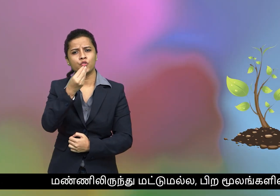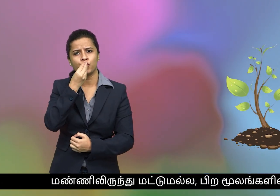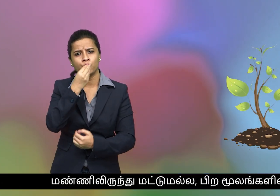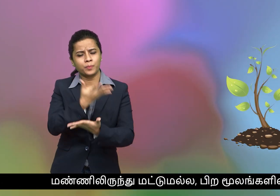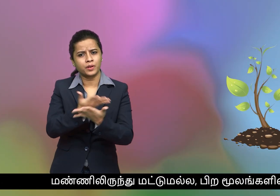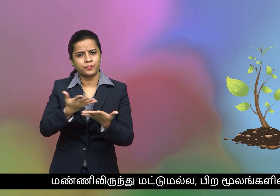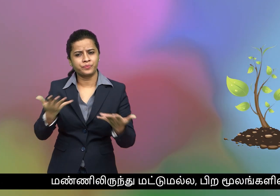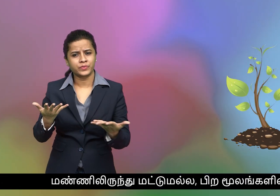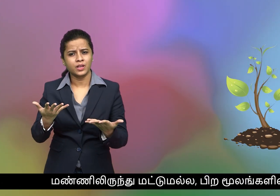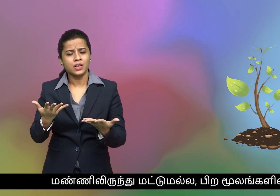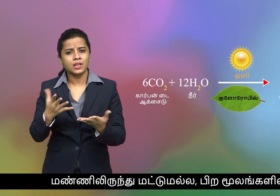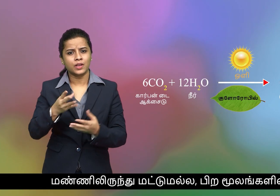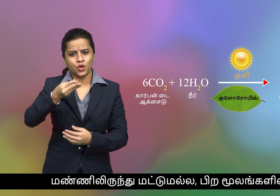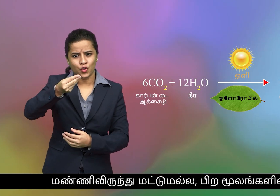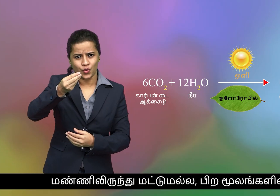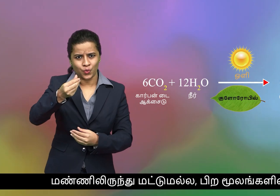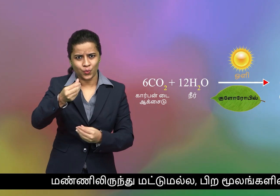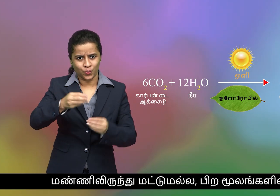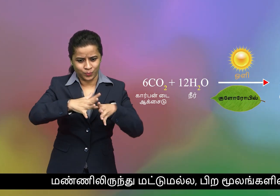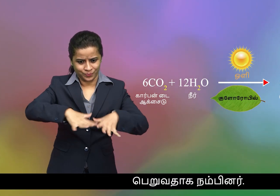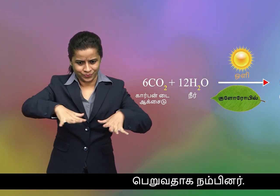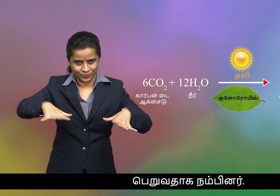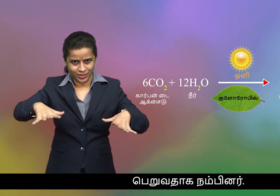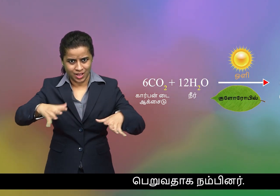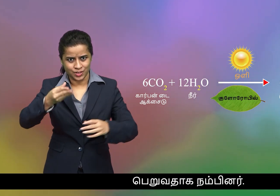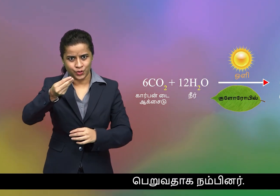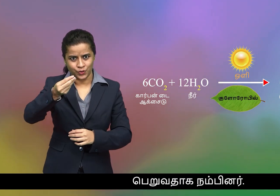மண்ணிலிருந்து மட்டுமல்ல, பிற மூலங்களிலிருந்தும் பெறுவதாக நம்பினர்.